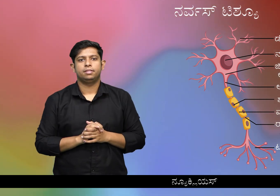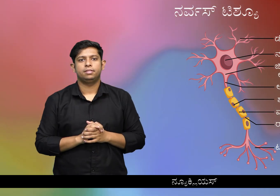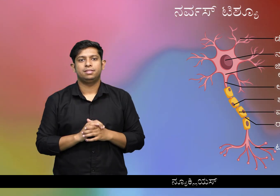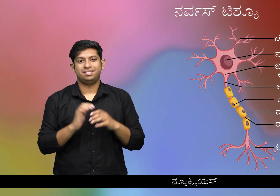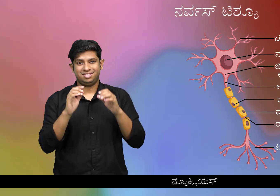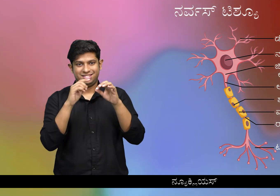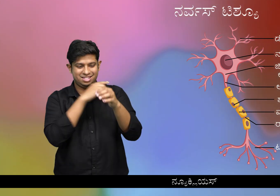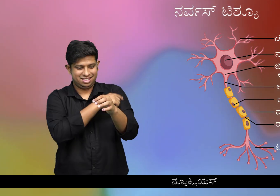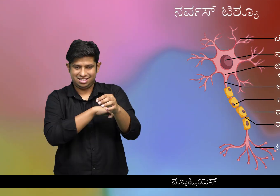ನ್ಯೂಕ್ಲಿಯಸ್.